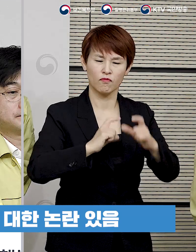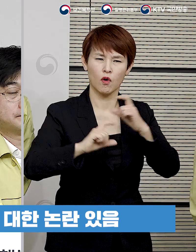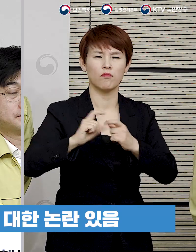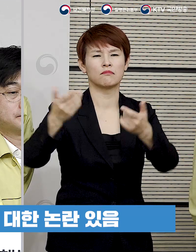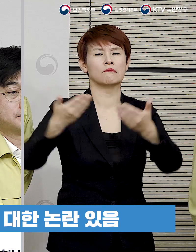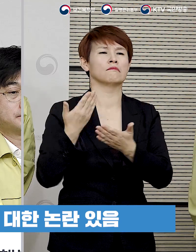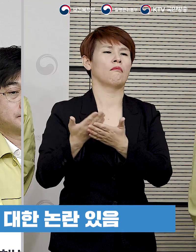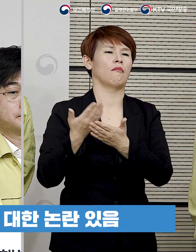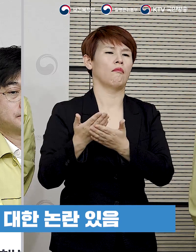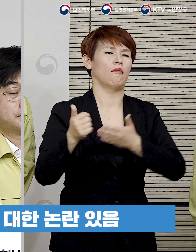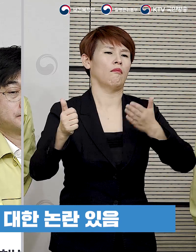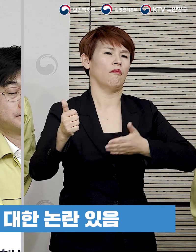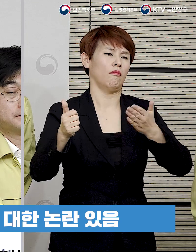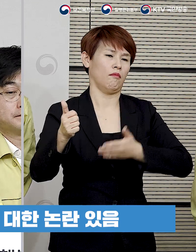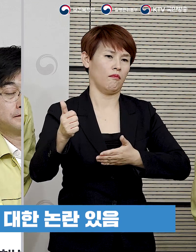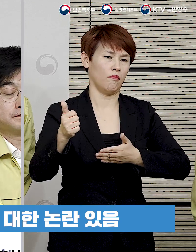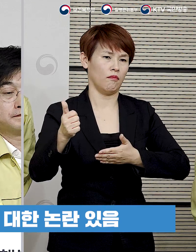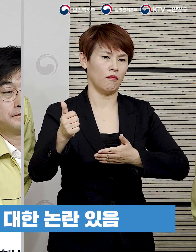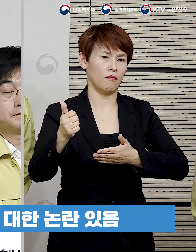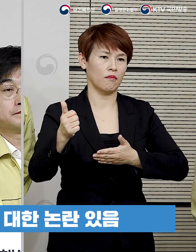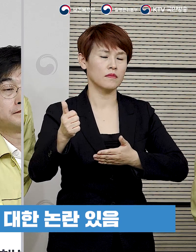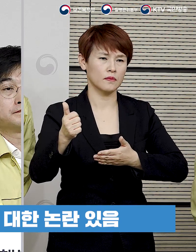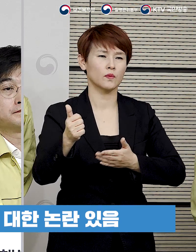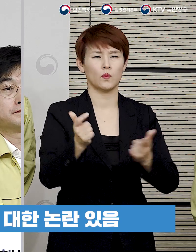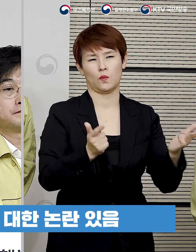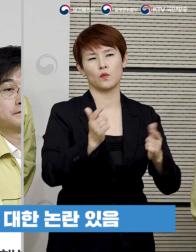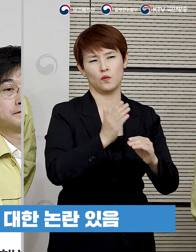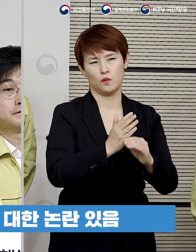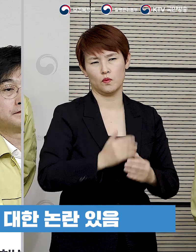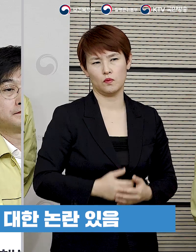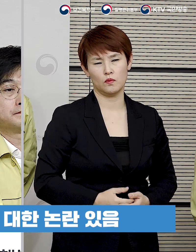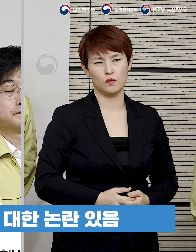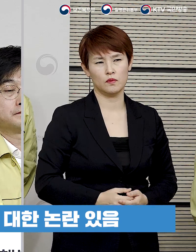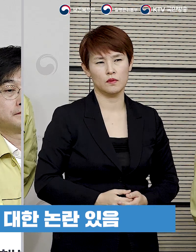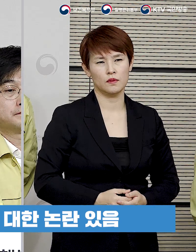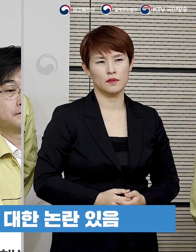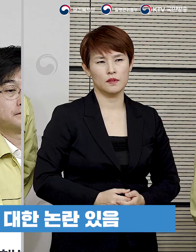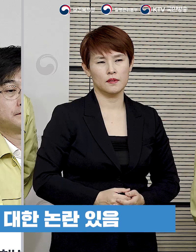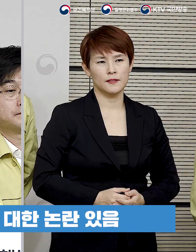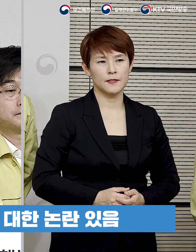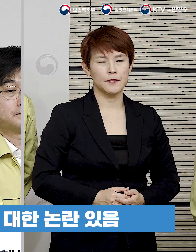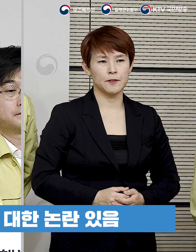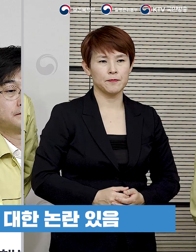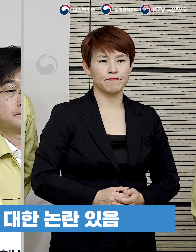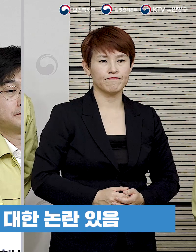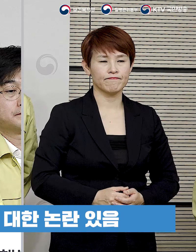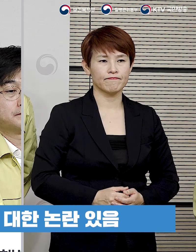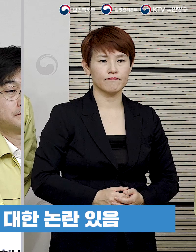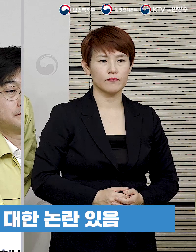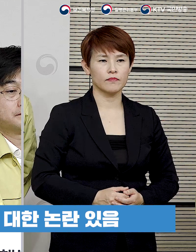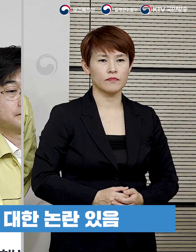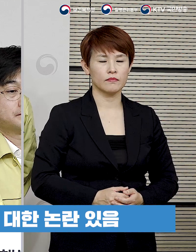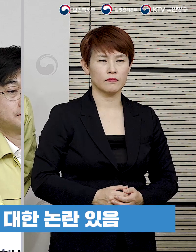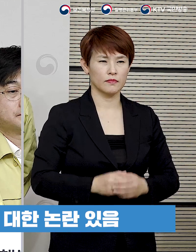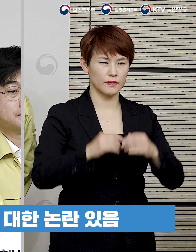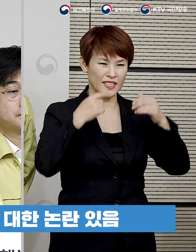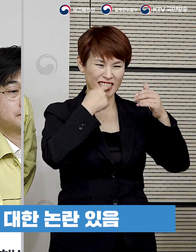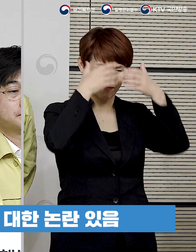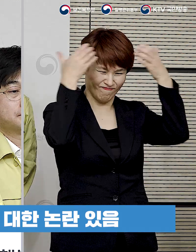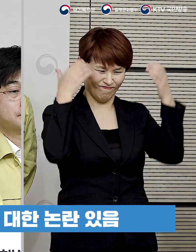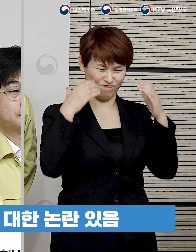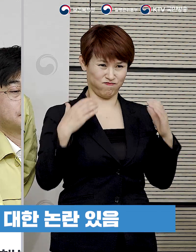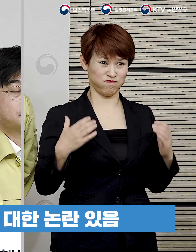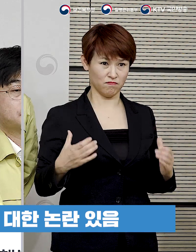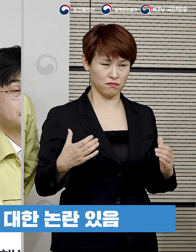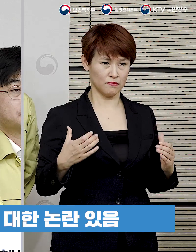인식들이 있어서 레벨 D에 대해서 좀 더 추가적으로 공급해달라는 요청들은 있어서 그 부분들은 계속 좀 조정 중입니다. 다만 한 가지 좀